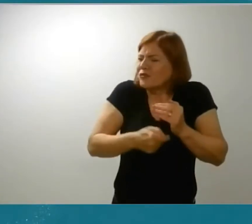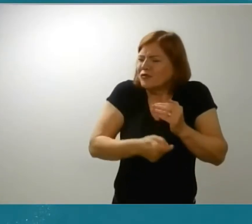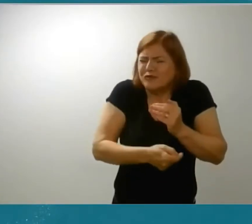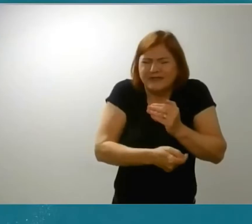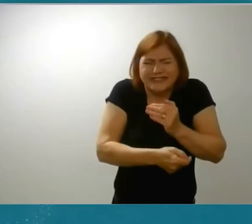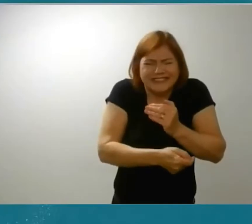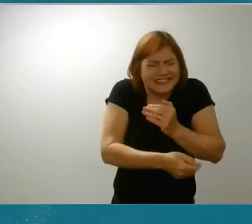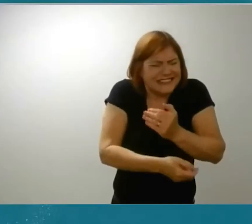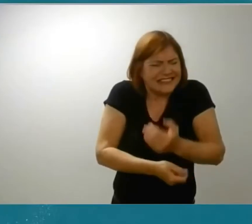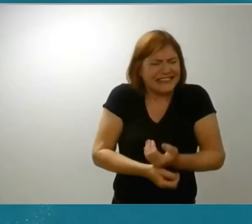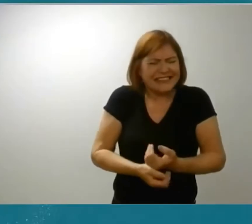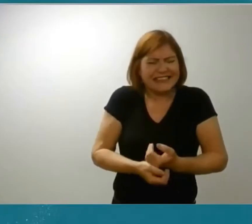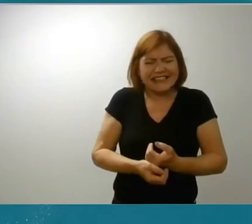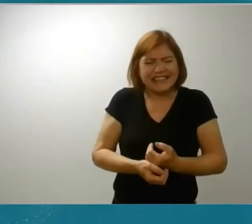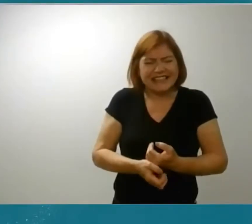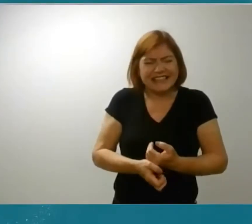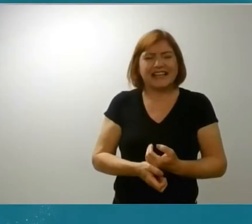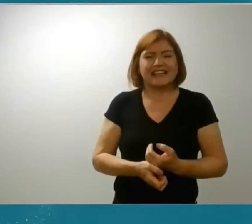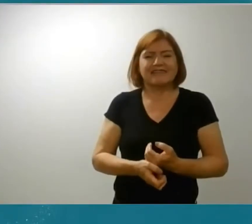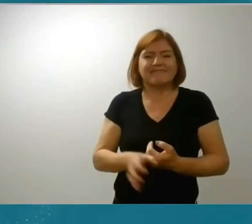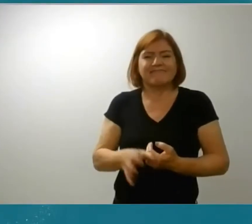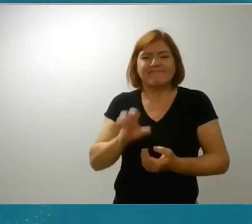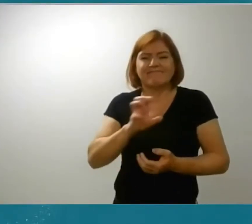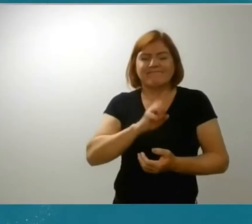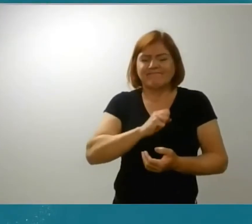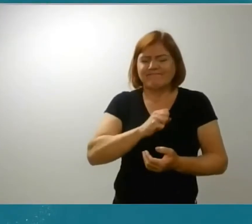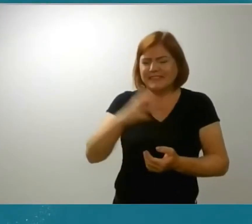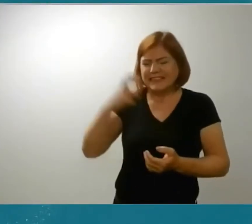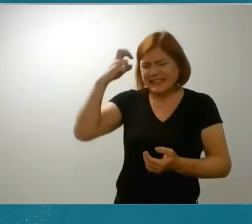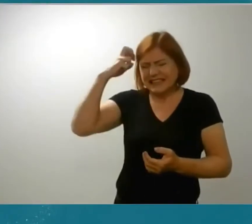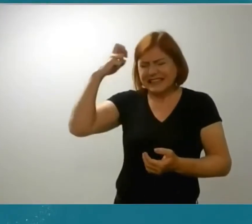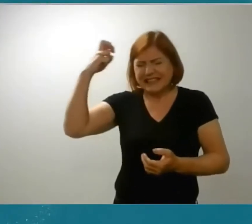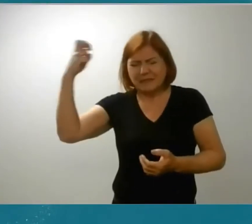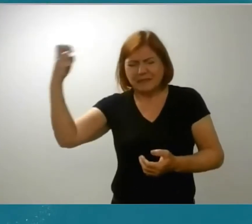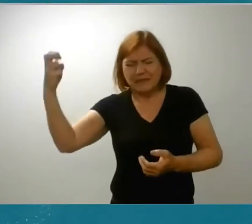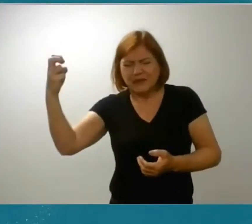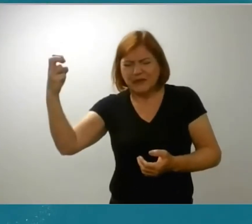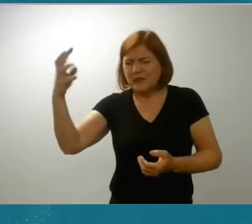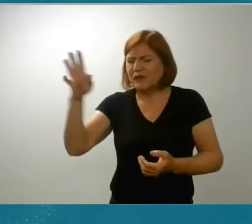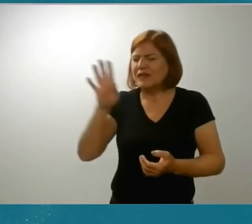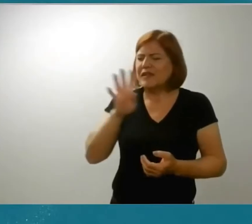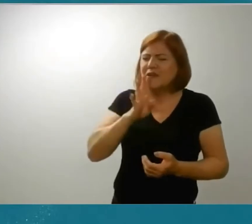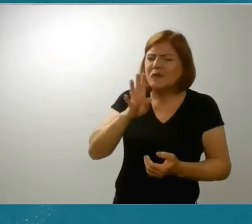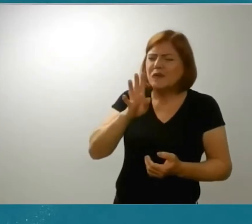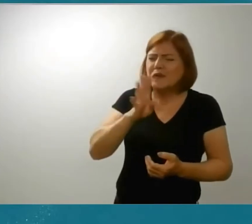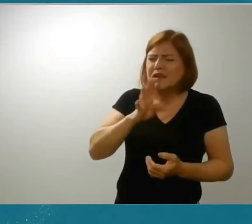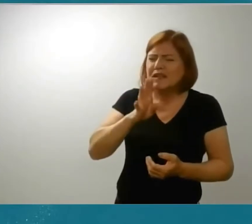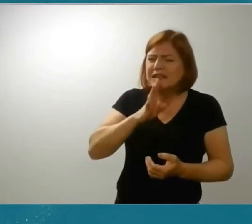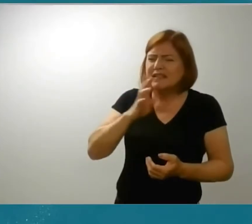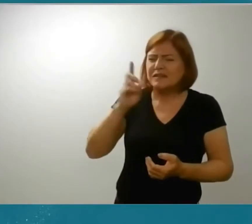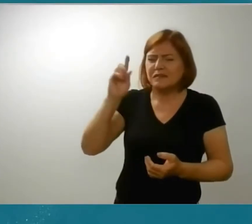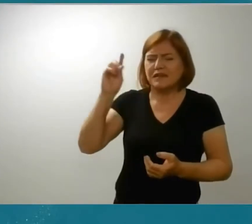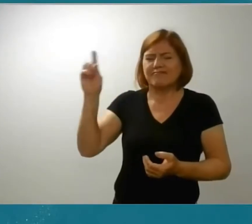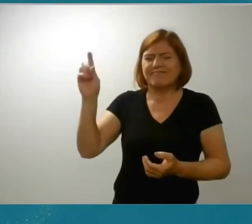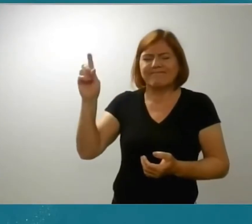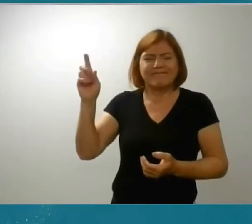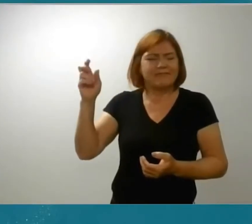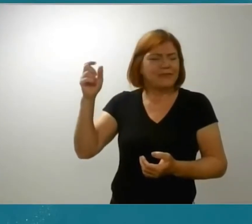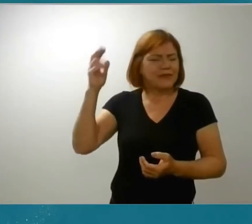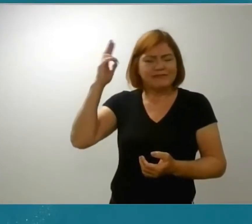Porque Deus amou ao mundo de tal maneira que deu o seu Filho unigênito, para todo o que nele crê não pereça, mas tenha